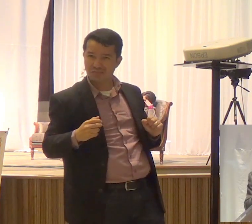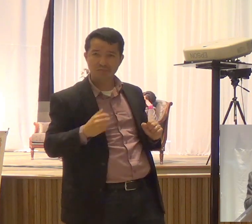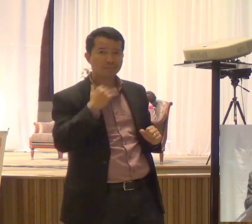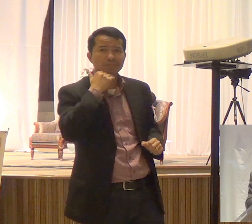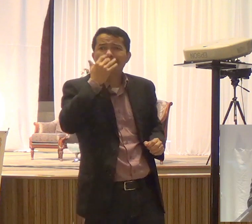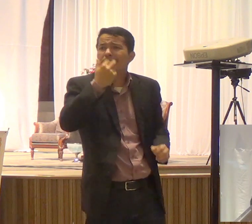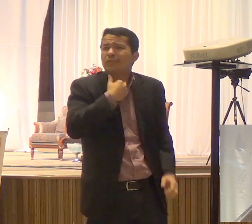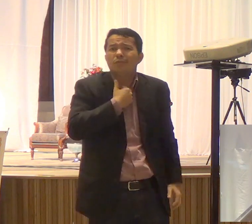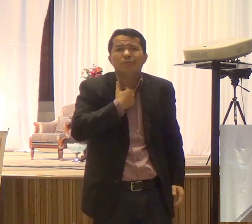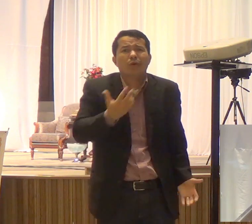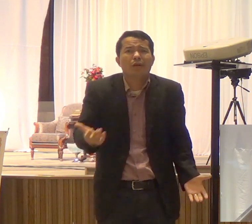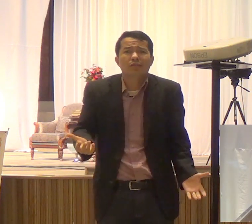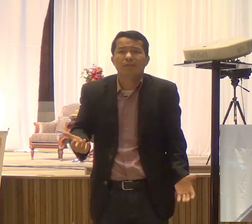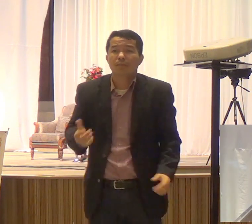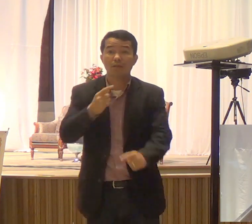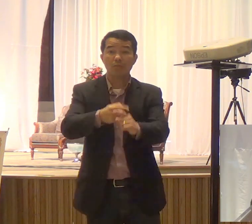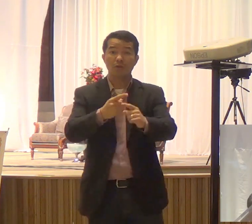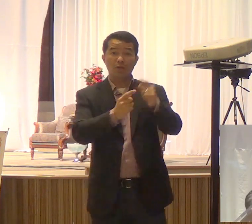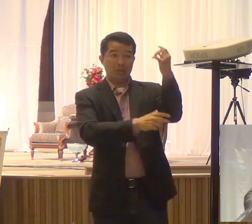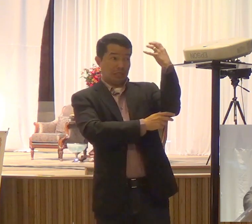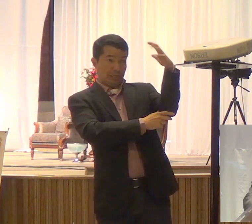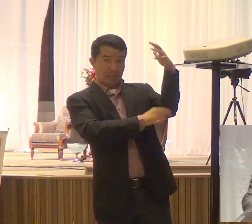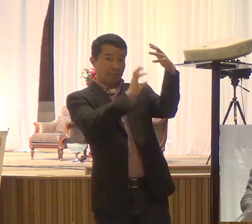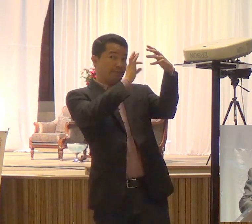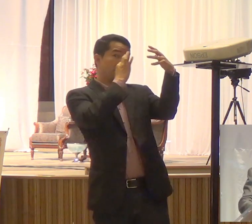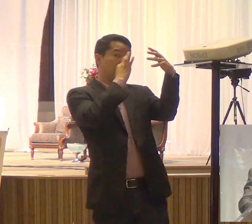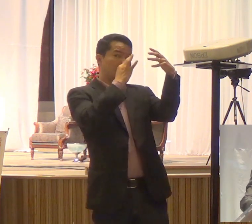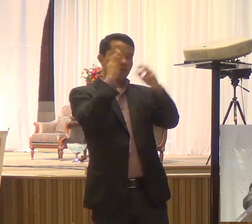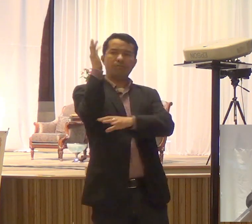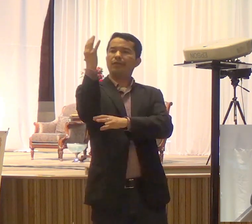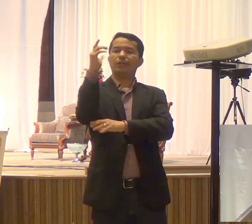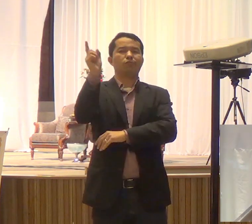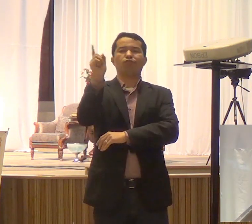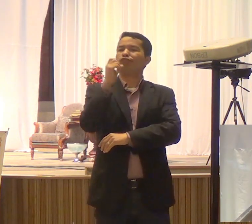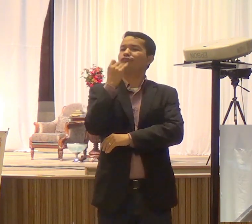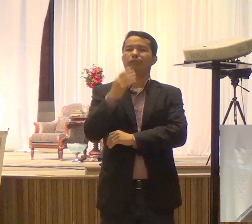boa qualidade e madeira de videira.